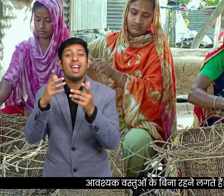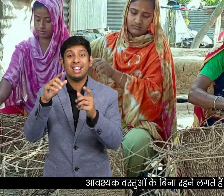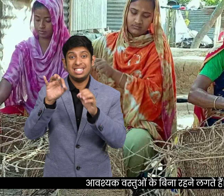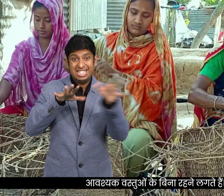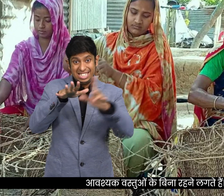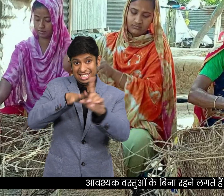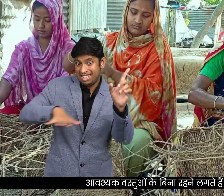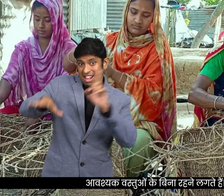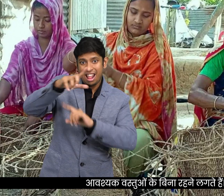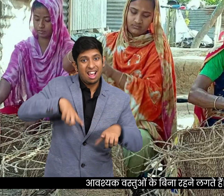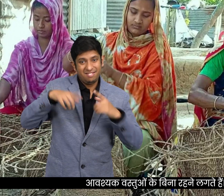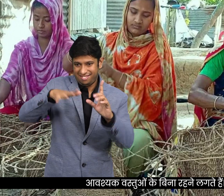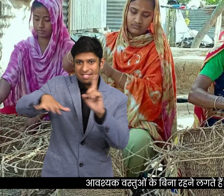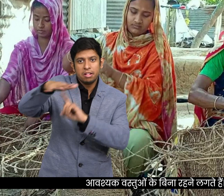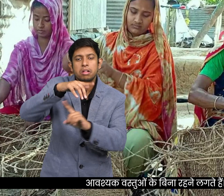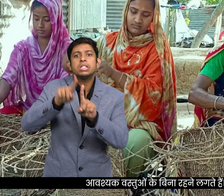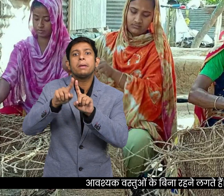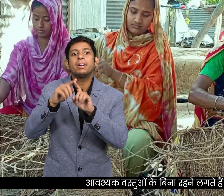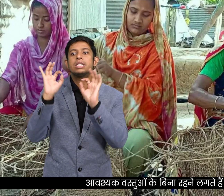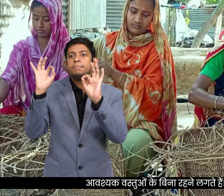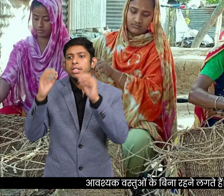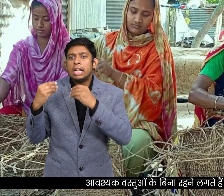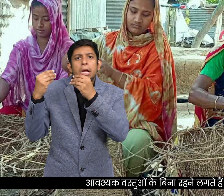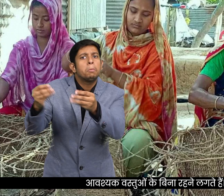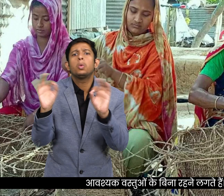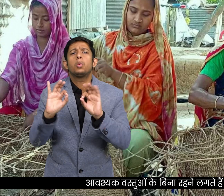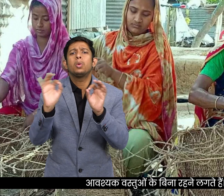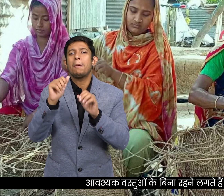के बिना रहने लगते हैं।